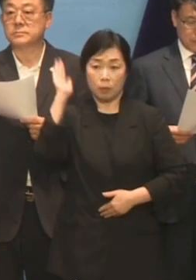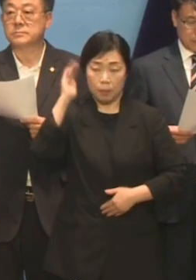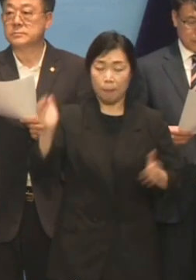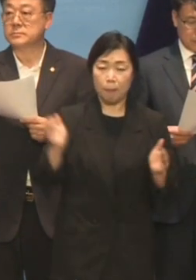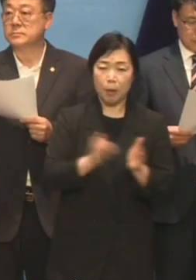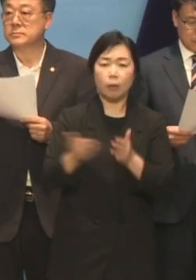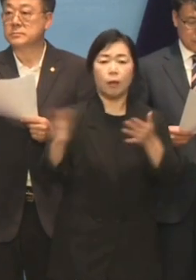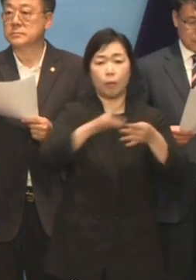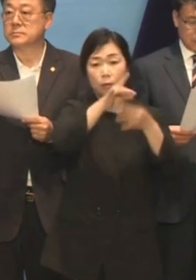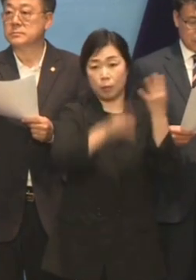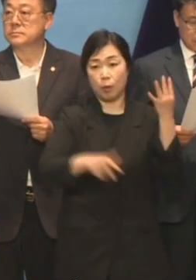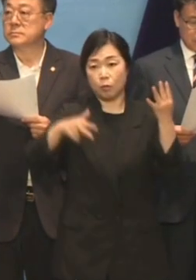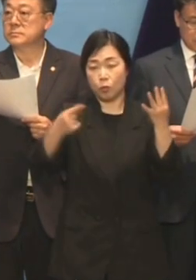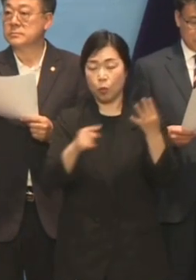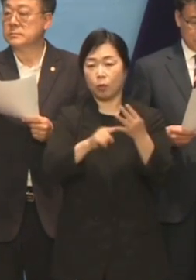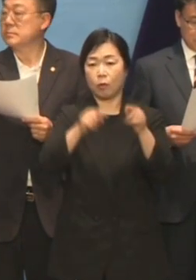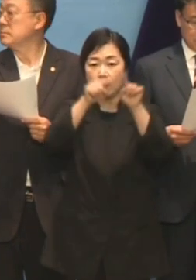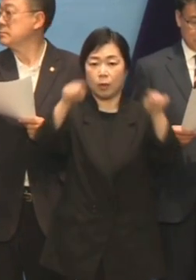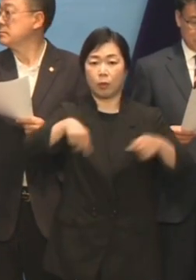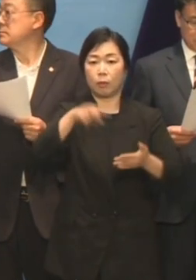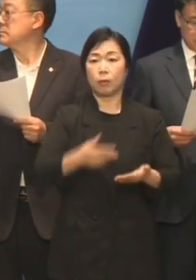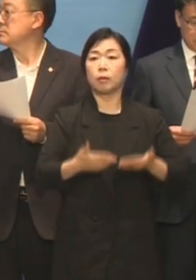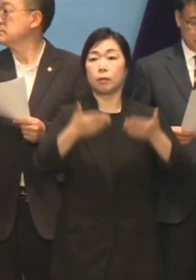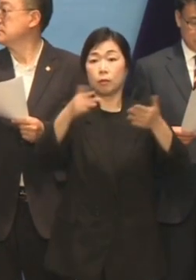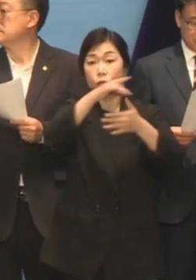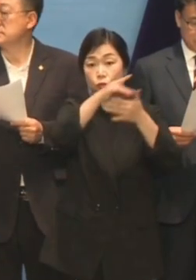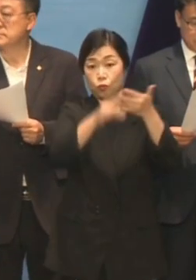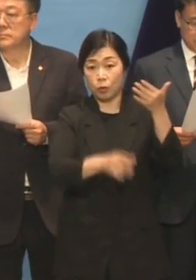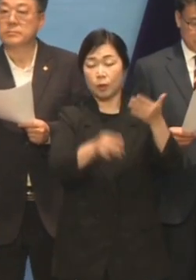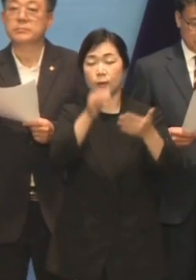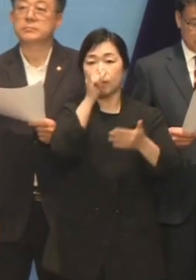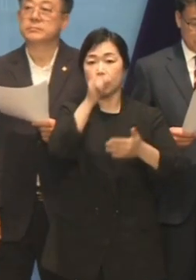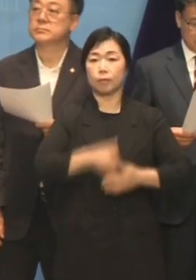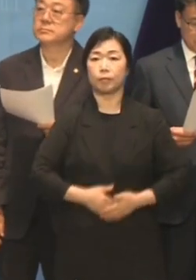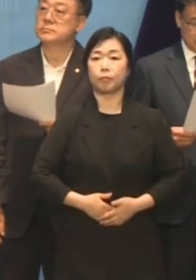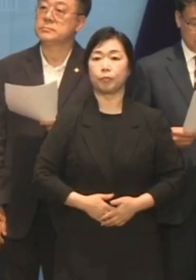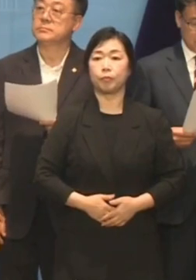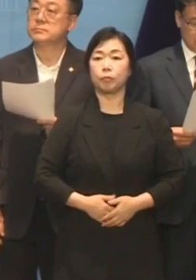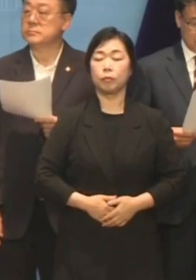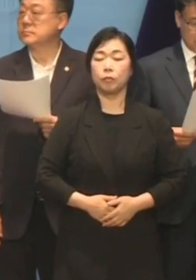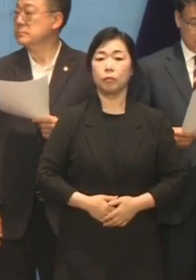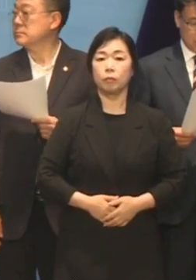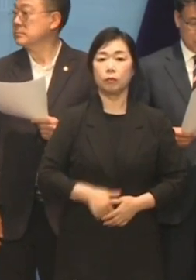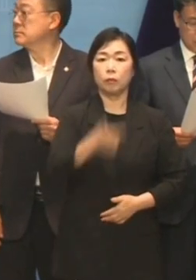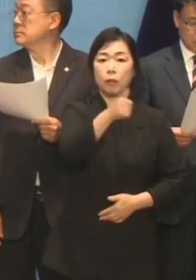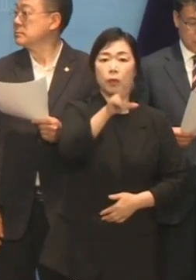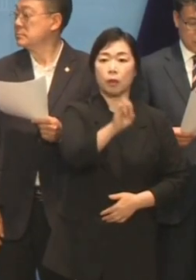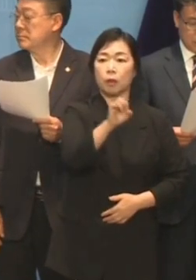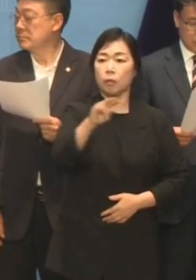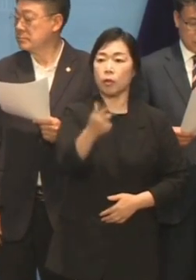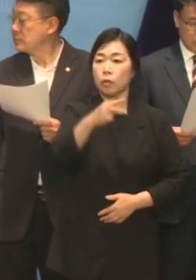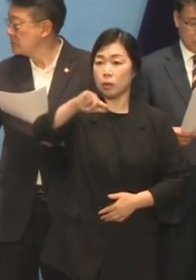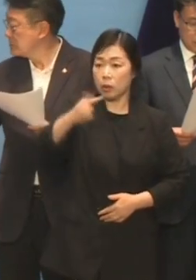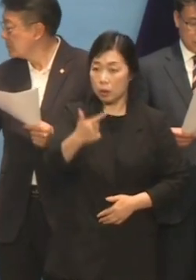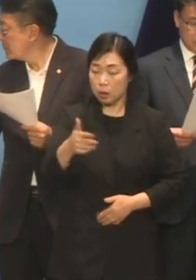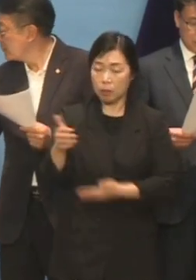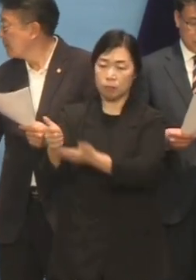듣고, 조호섭 의원님 말씀 듣고, 기자회견문 낭독하는 식으로 진행하도록 하겠습니다. 김연신님 말씀부터 먼저 듣도록